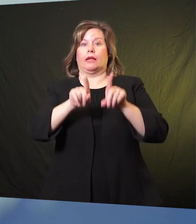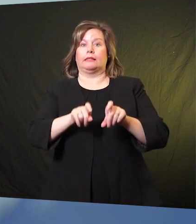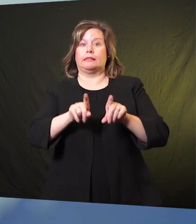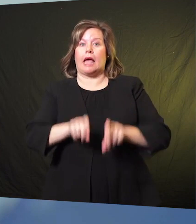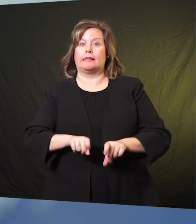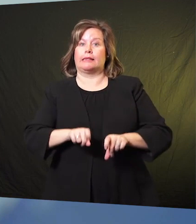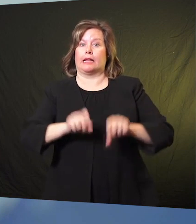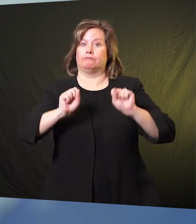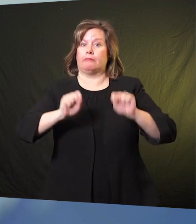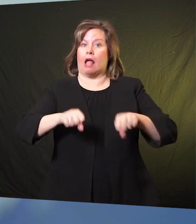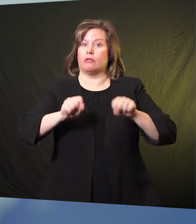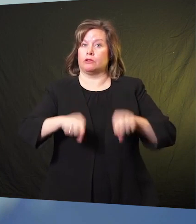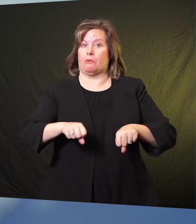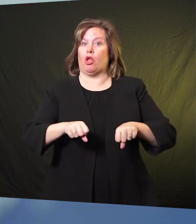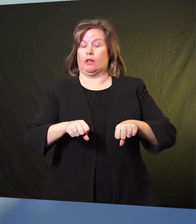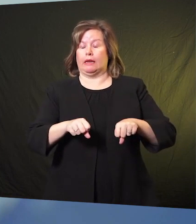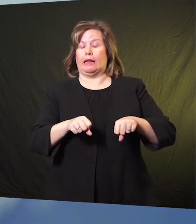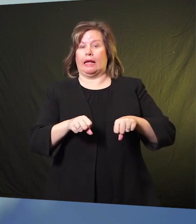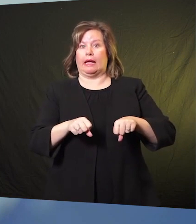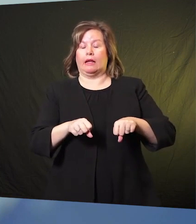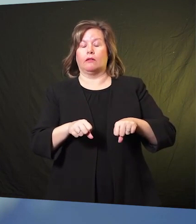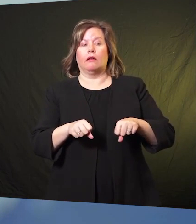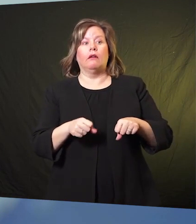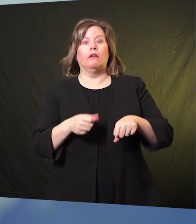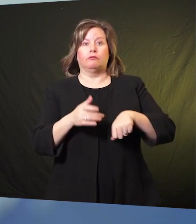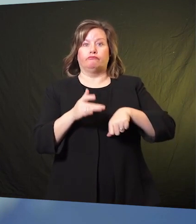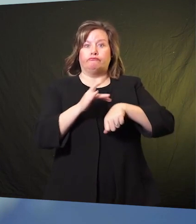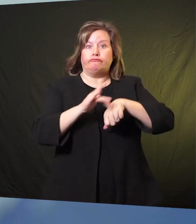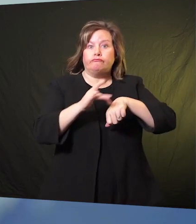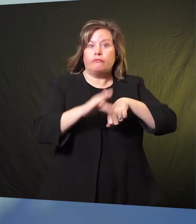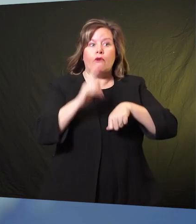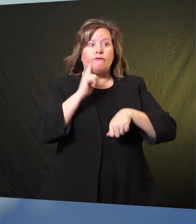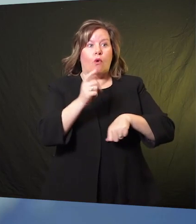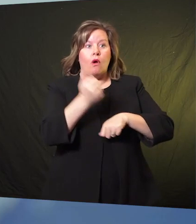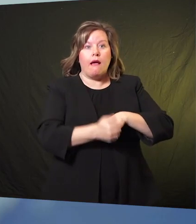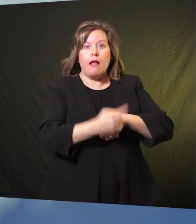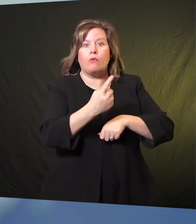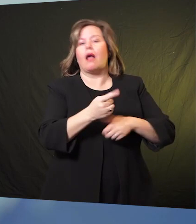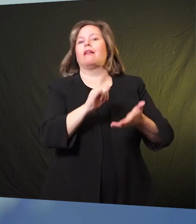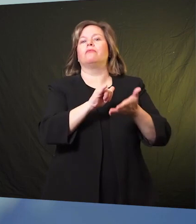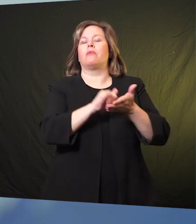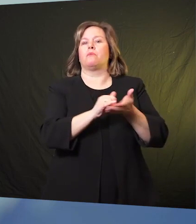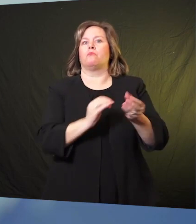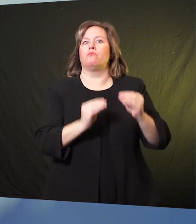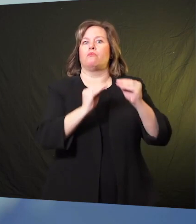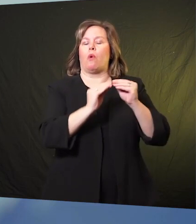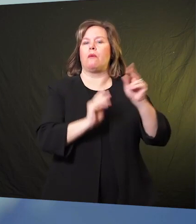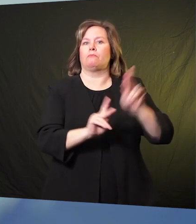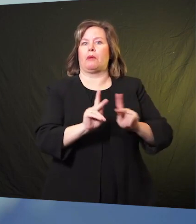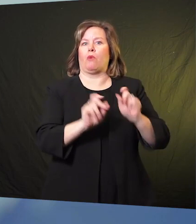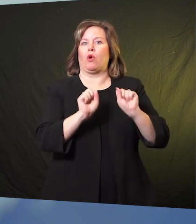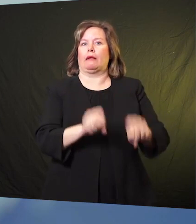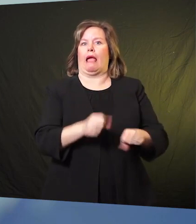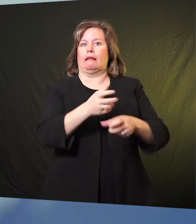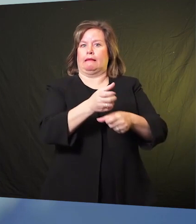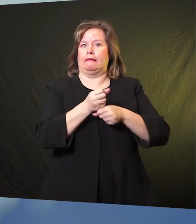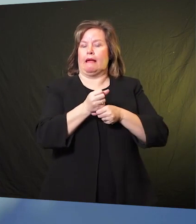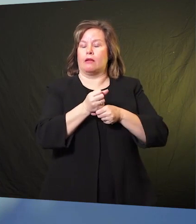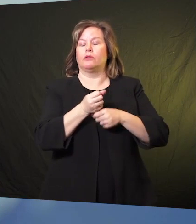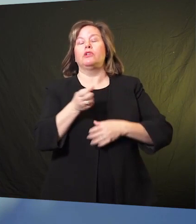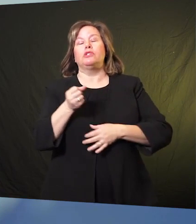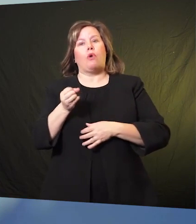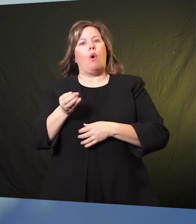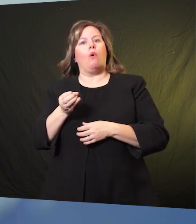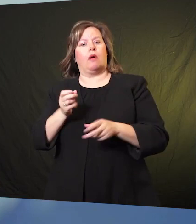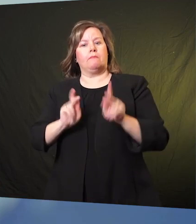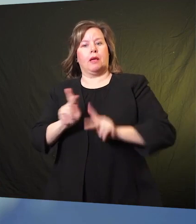muy poco las únicas personas que podían hacerse una prueba eran aquellas que tenían síntomas extremos incluyendo dificultad de